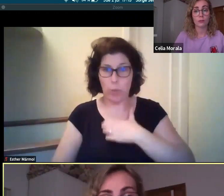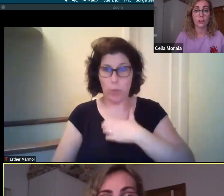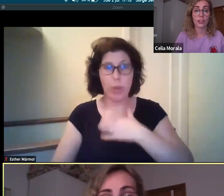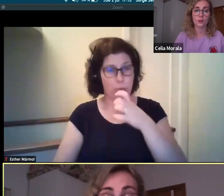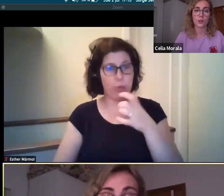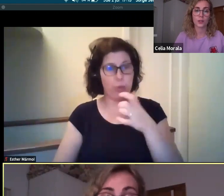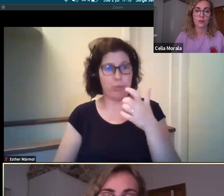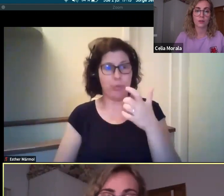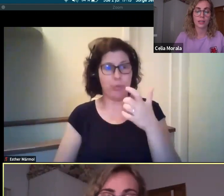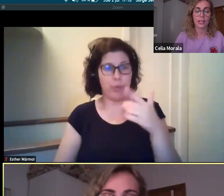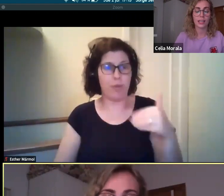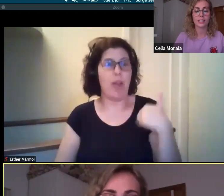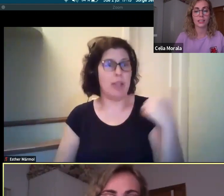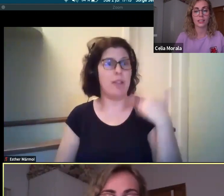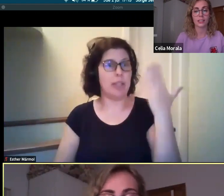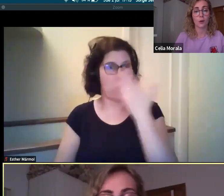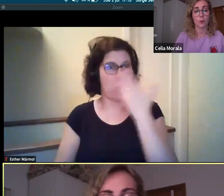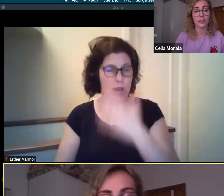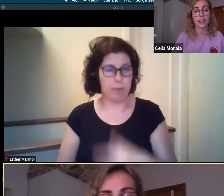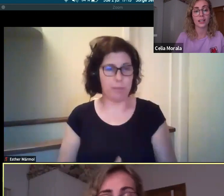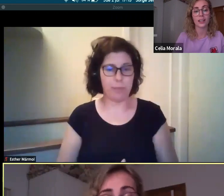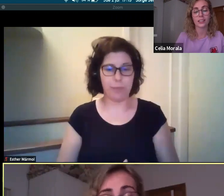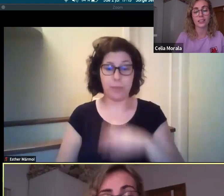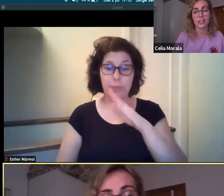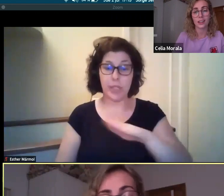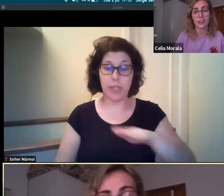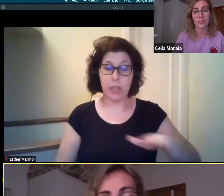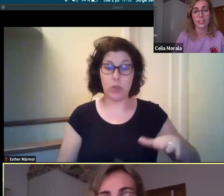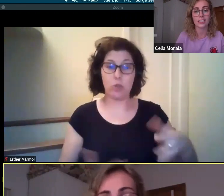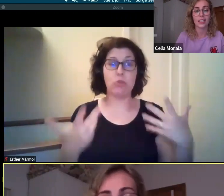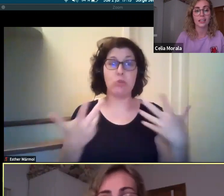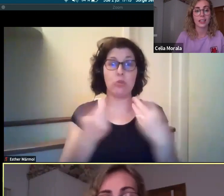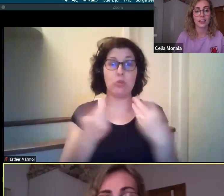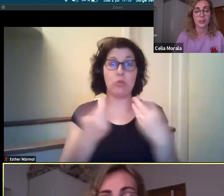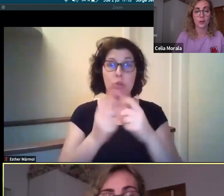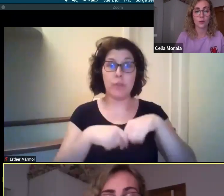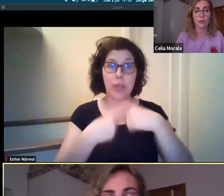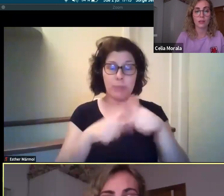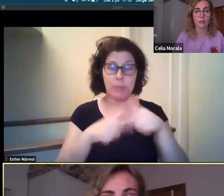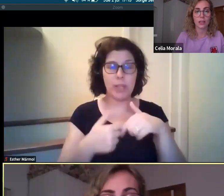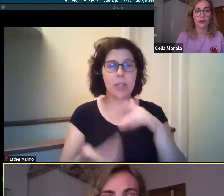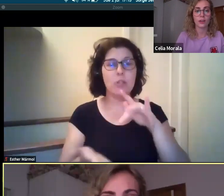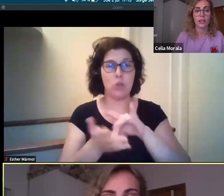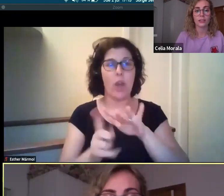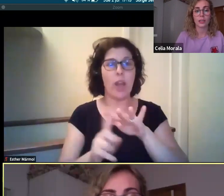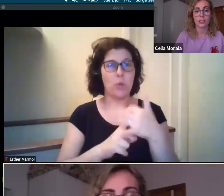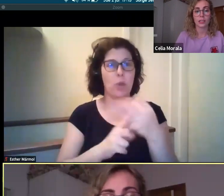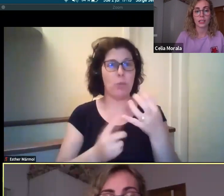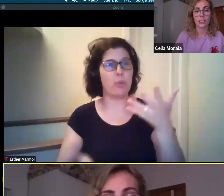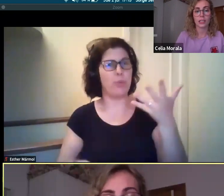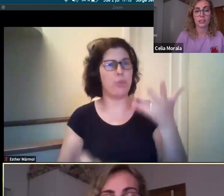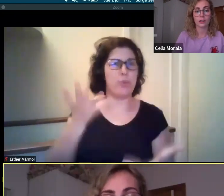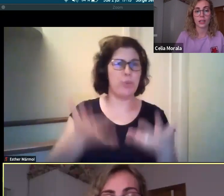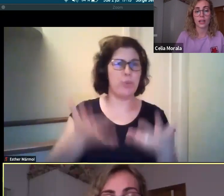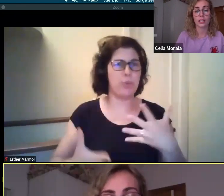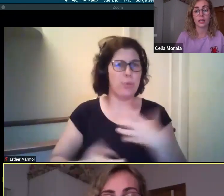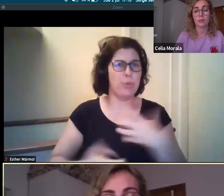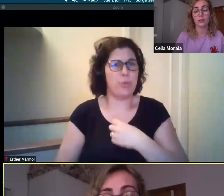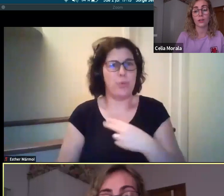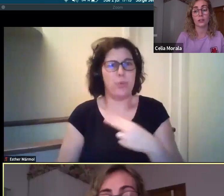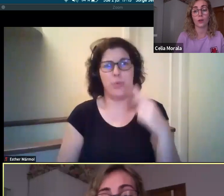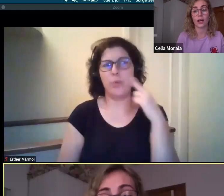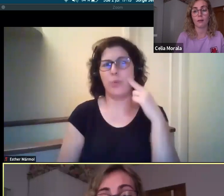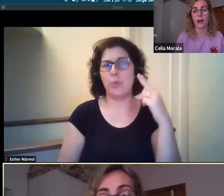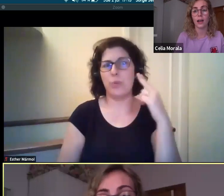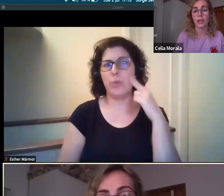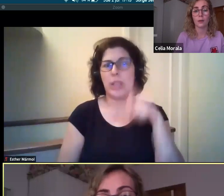Estos menores junto a sus familias se encuentran en sensaciones de incertidumbre y miedo, también de sociedad y aislamiento,